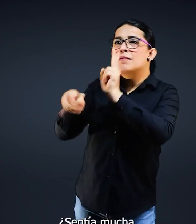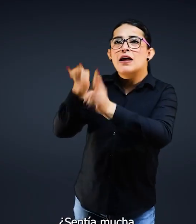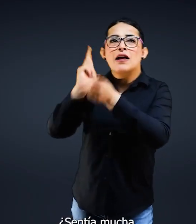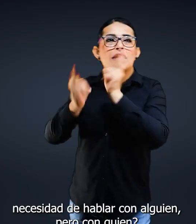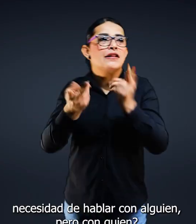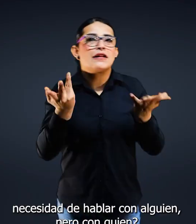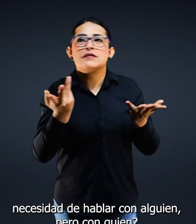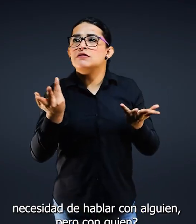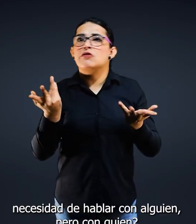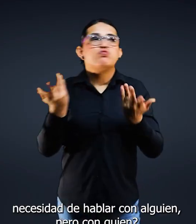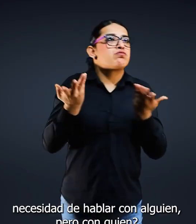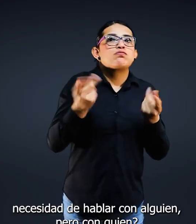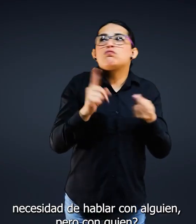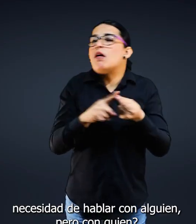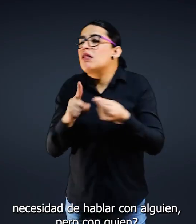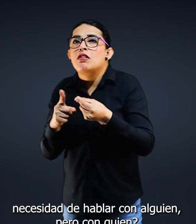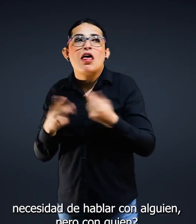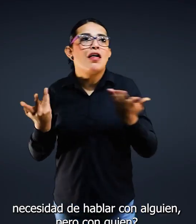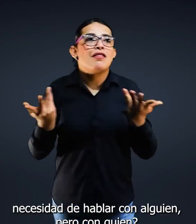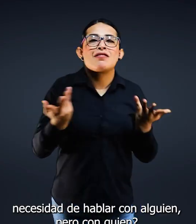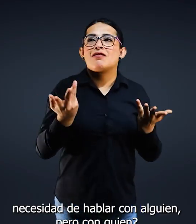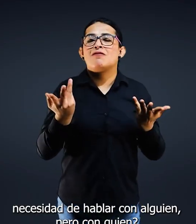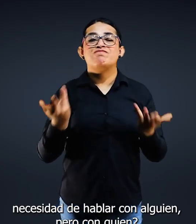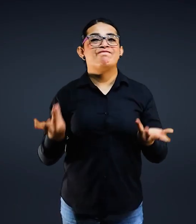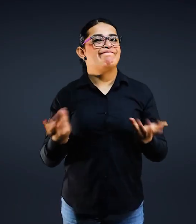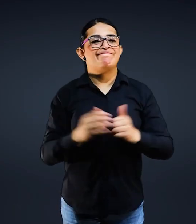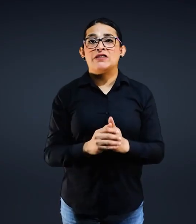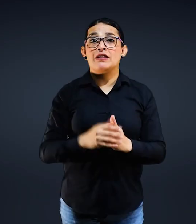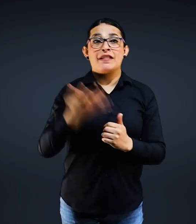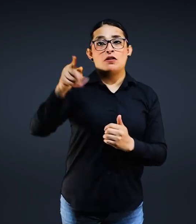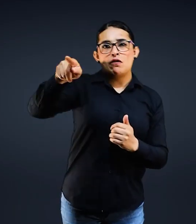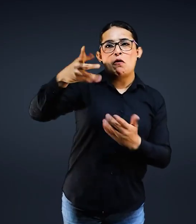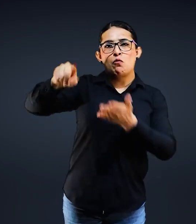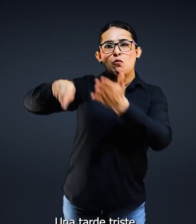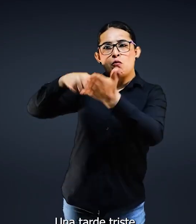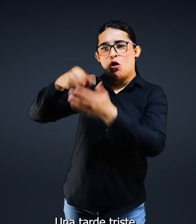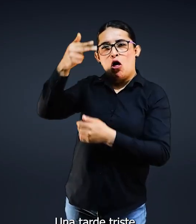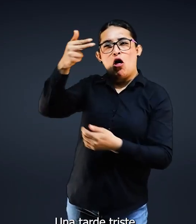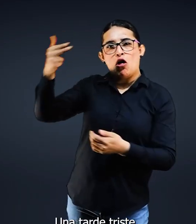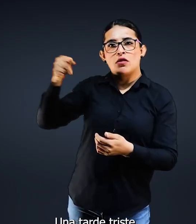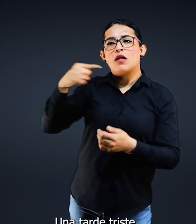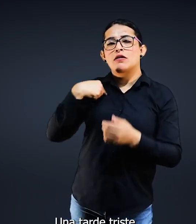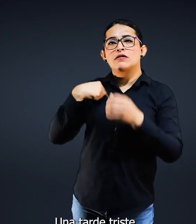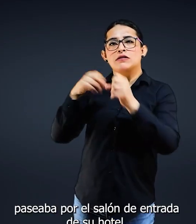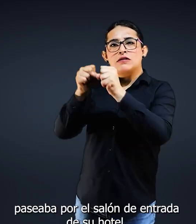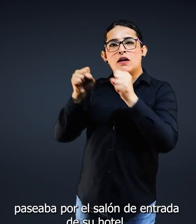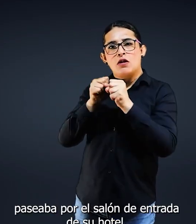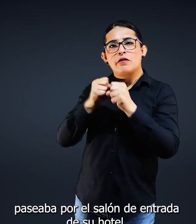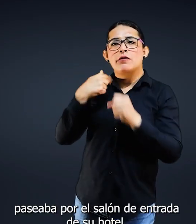Sentía mucha necesidad de hablar con alguien, pero ¿con quién? Una tarde triste, paseaba por el salón